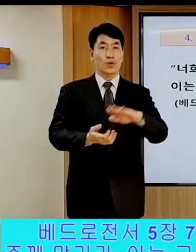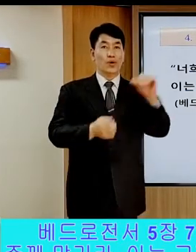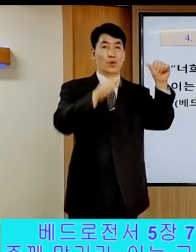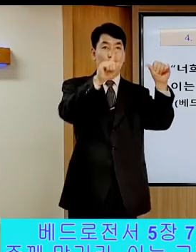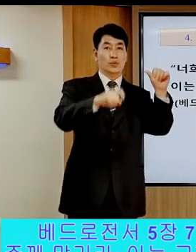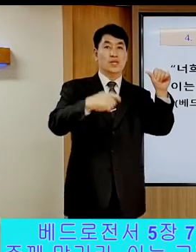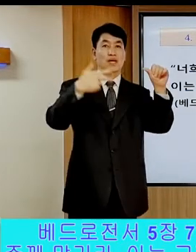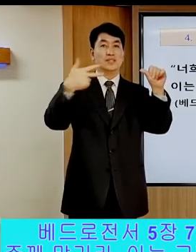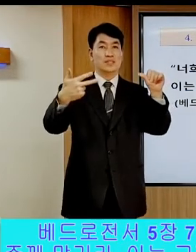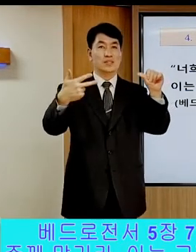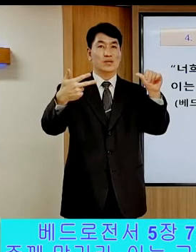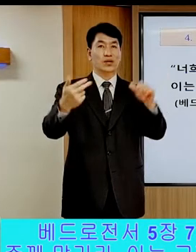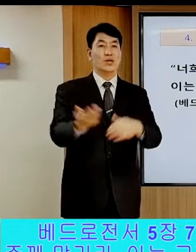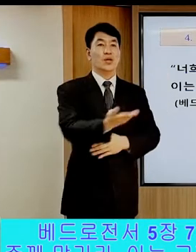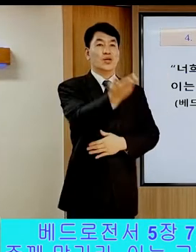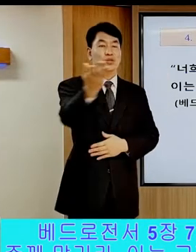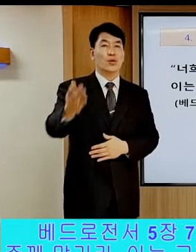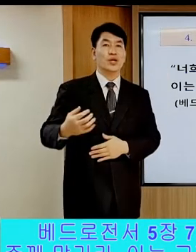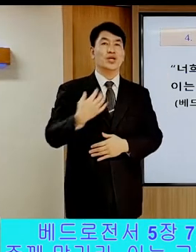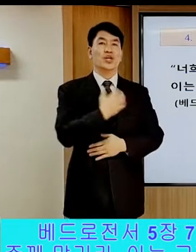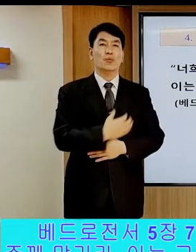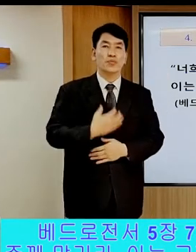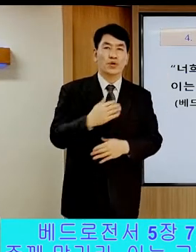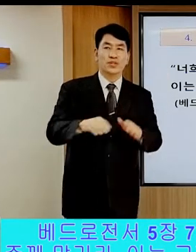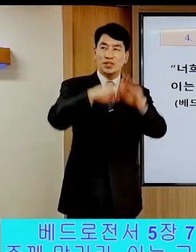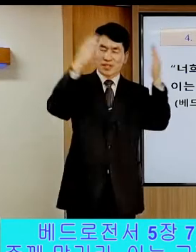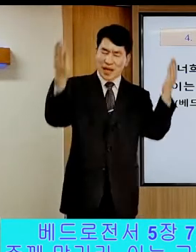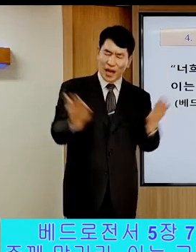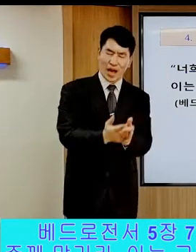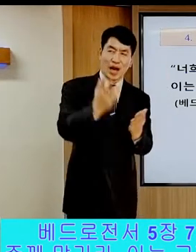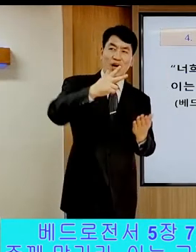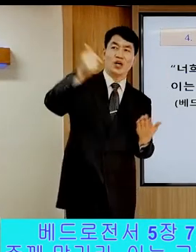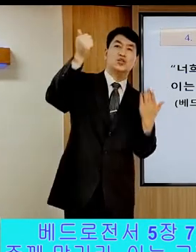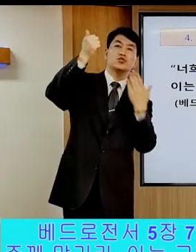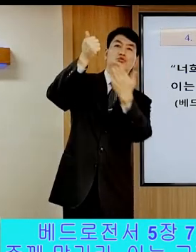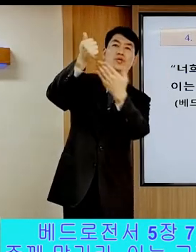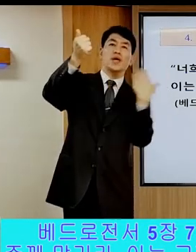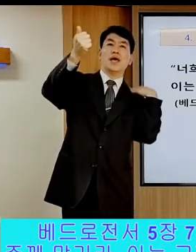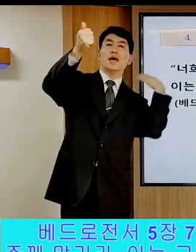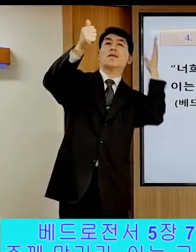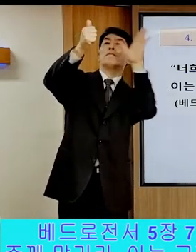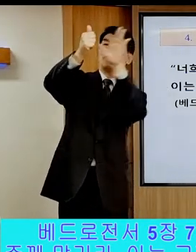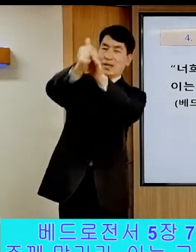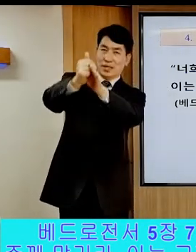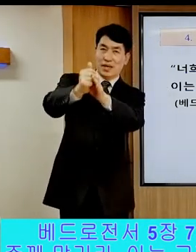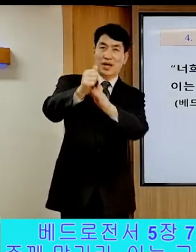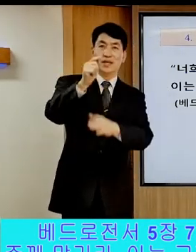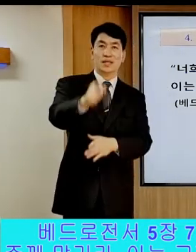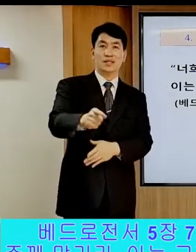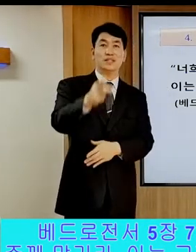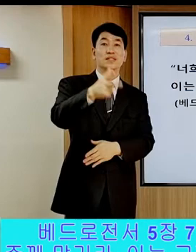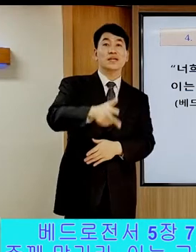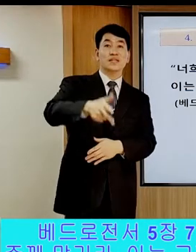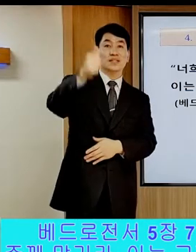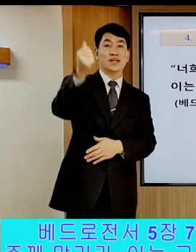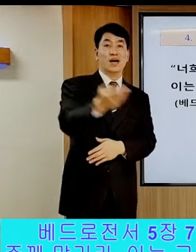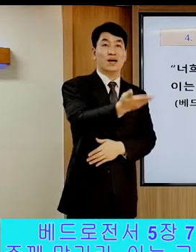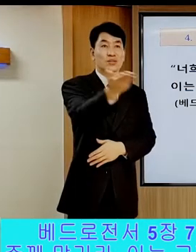베드로전서 5장 7절 너희 염려를 다 주께 맡기라. 이는 그가